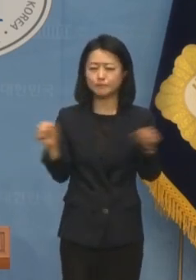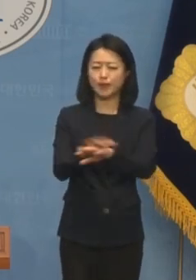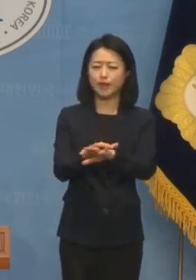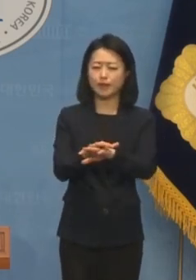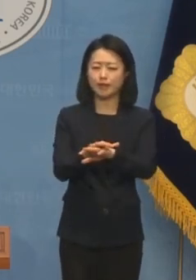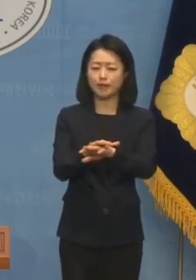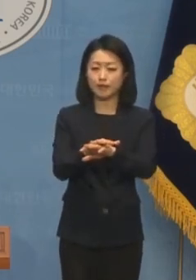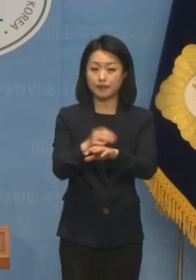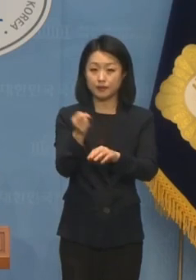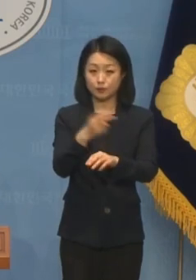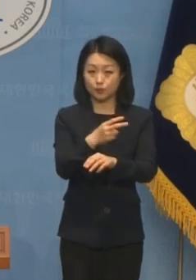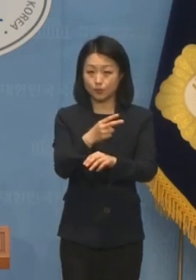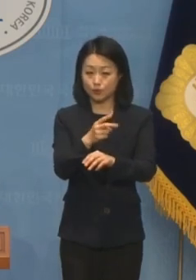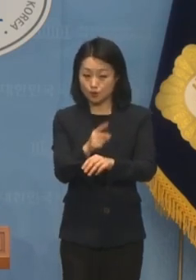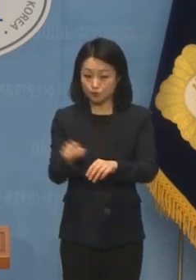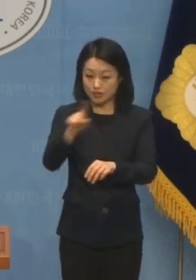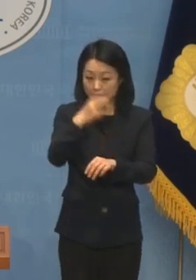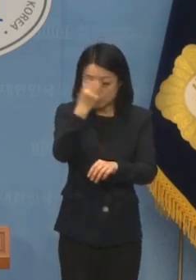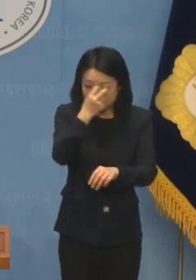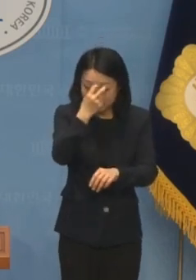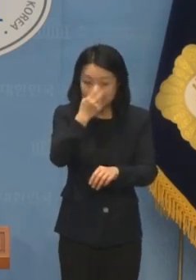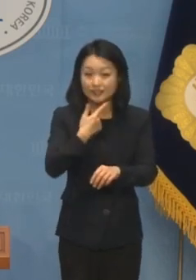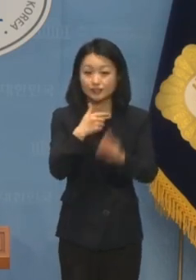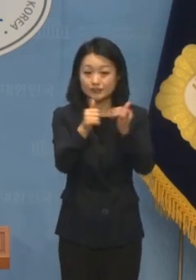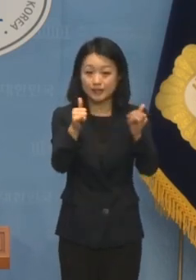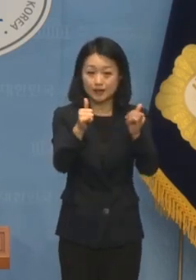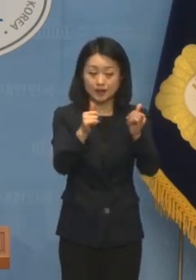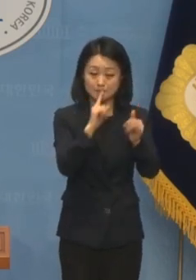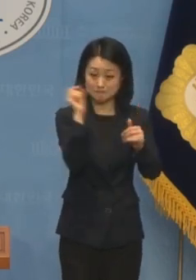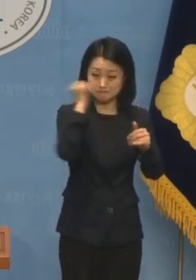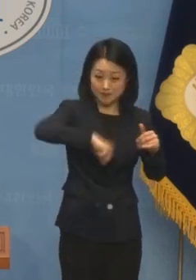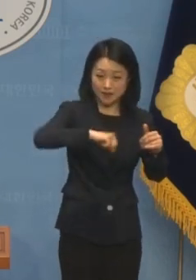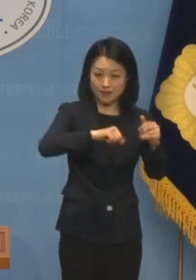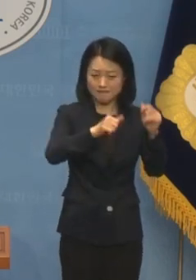군인을 명령 불복종으로 조작할 셈입니까?